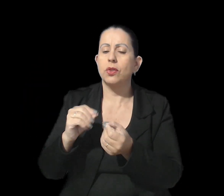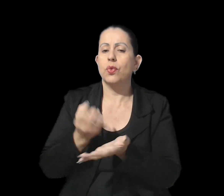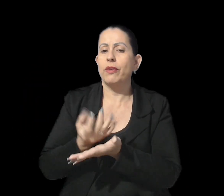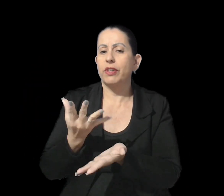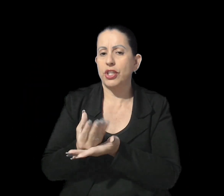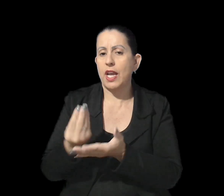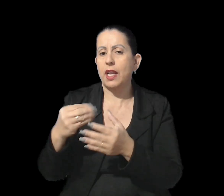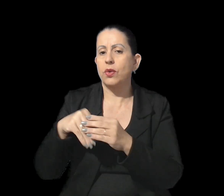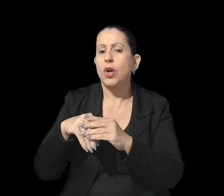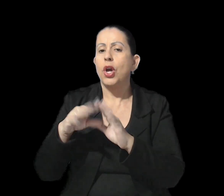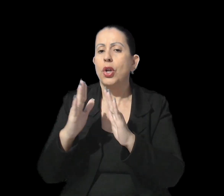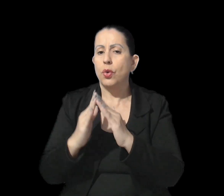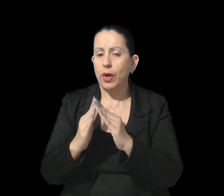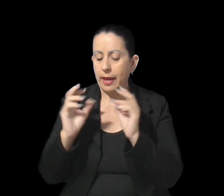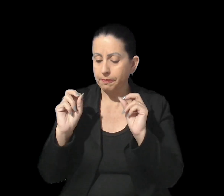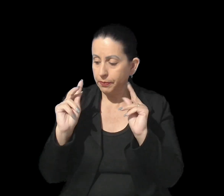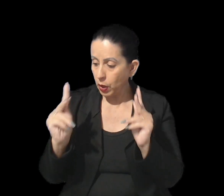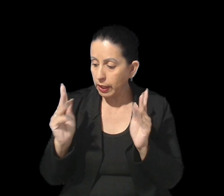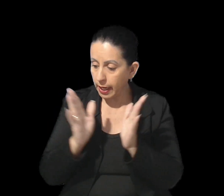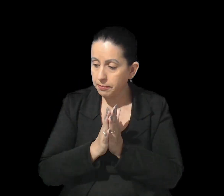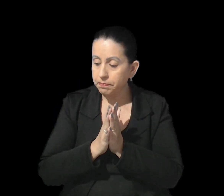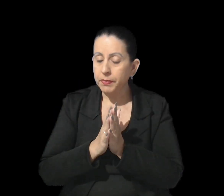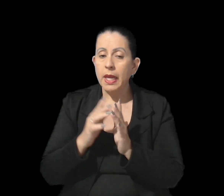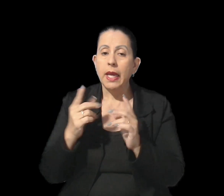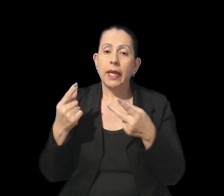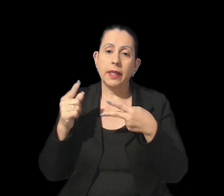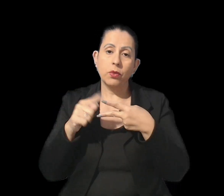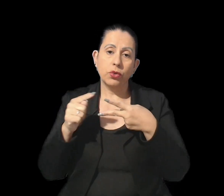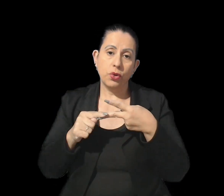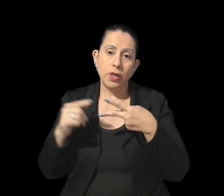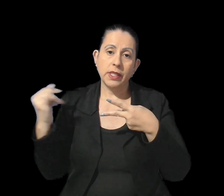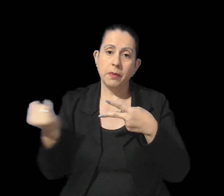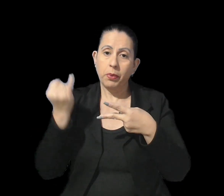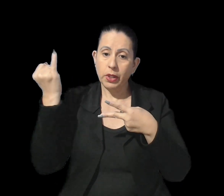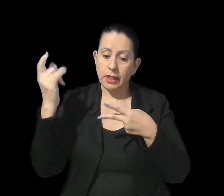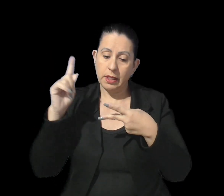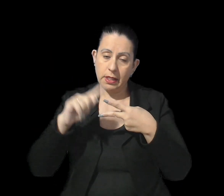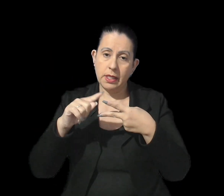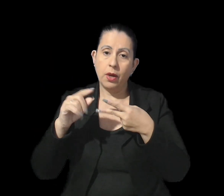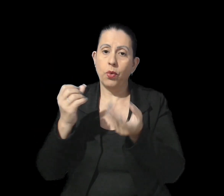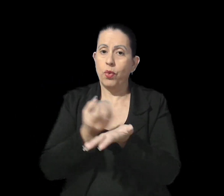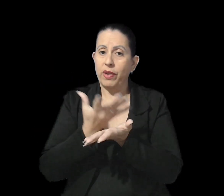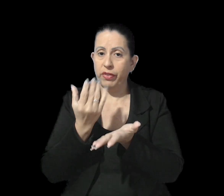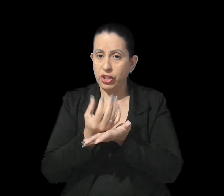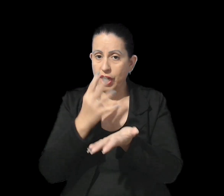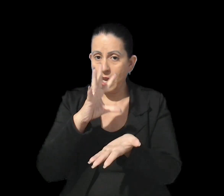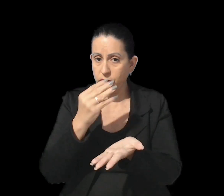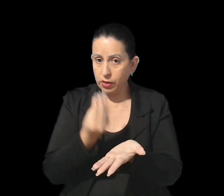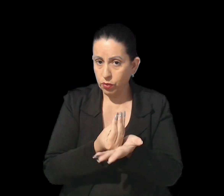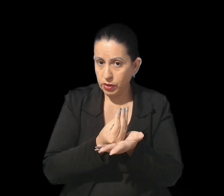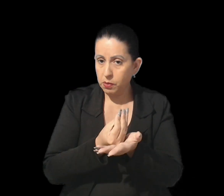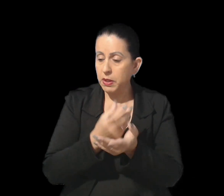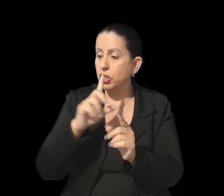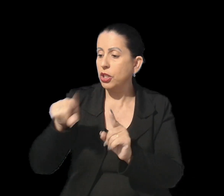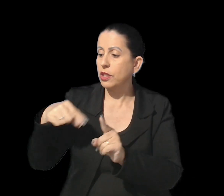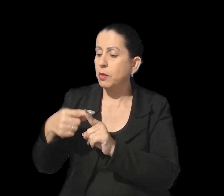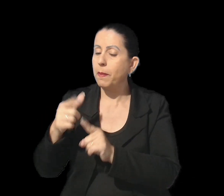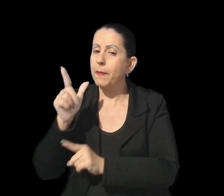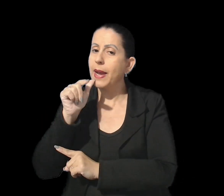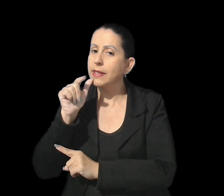o evangelho no lar, ok? Então os dois importantes são o evangelho segundo o espiritismo, mais a